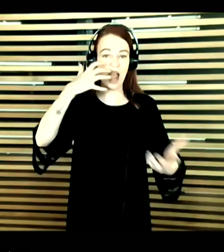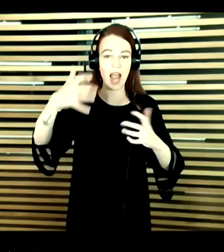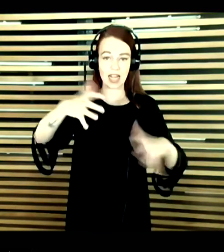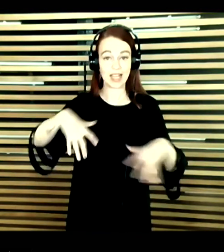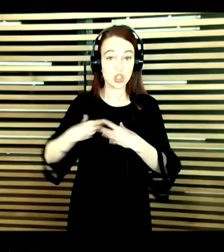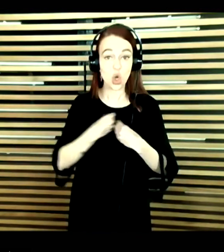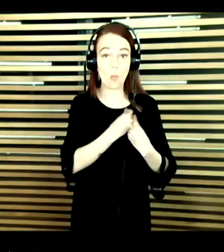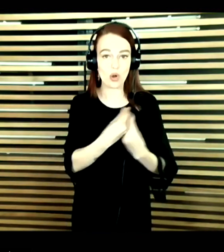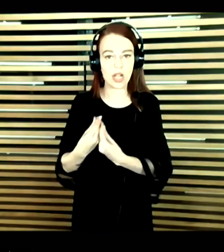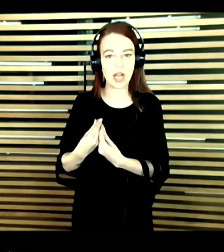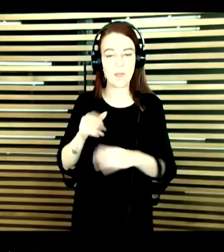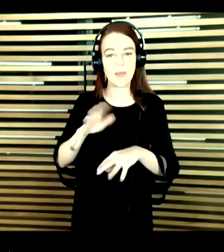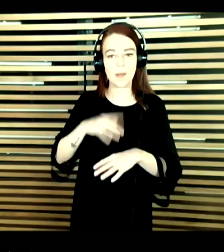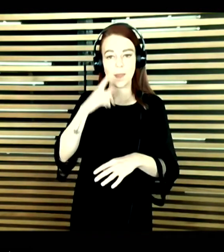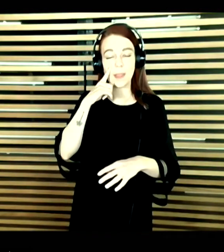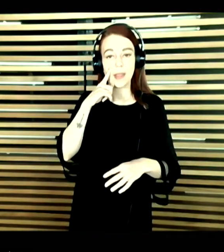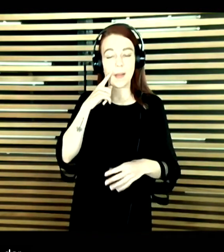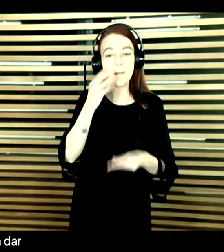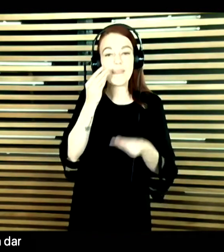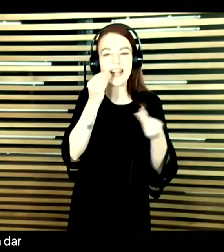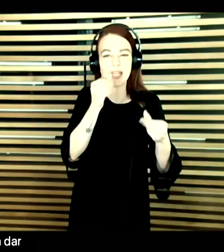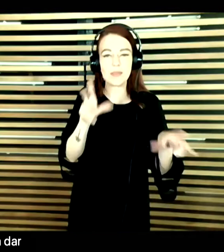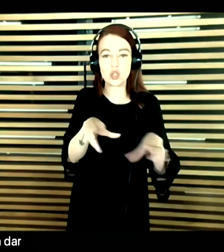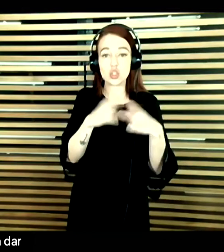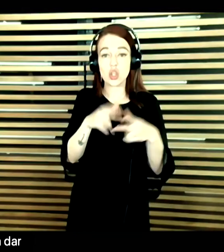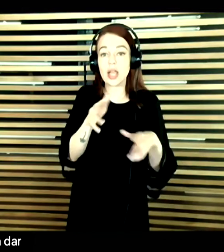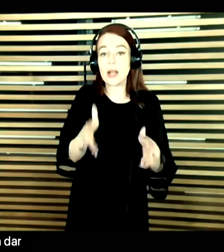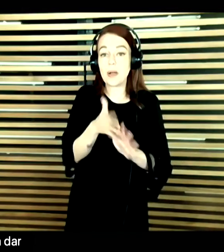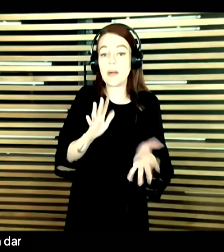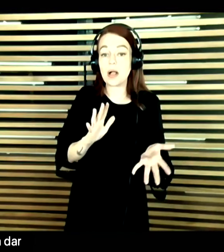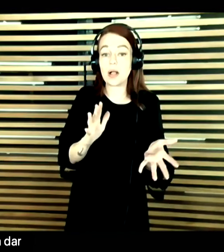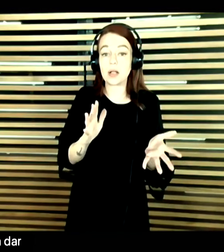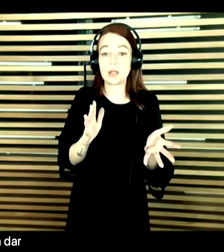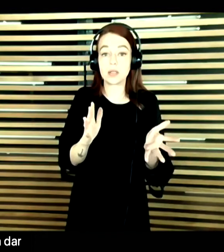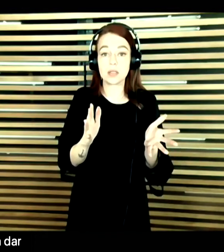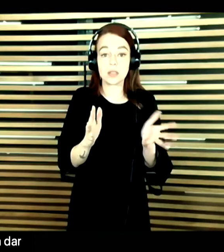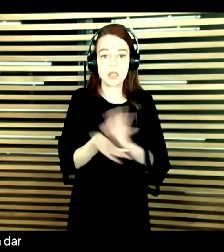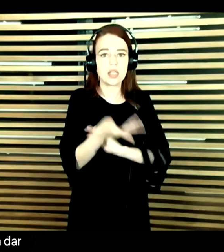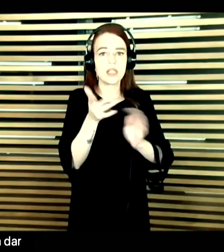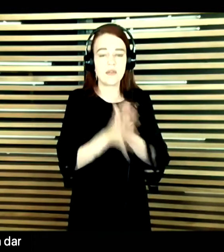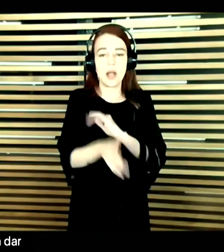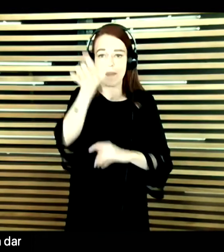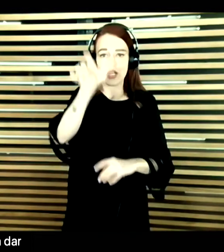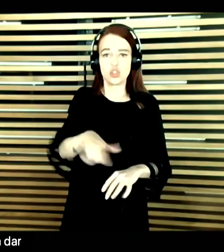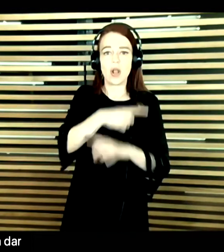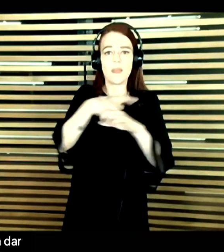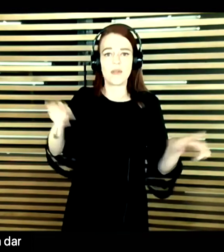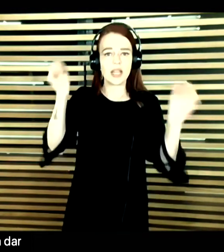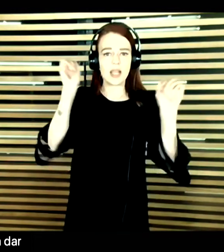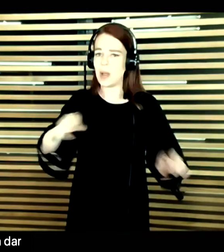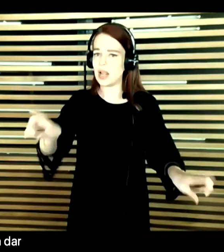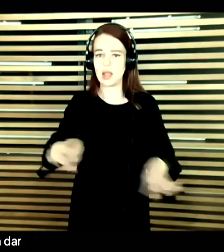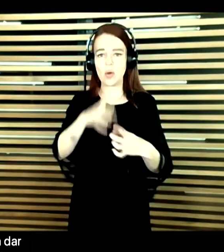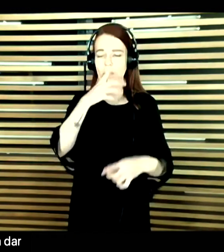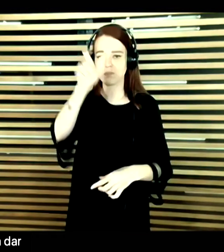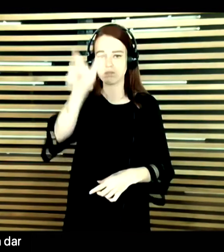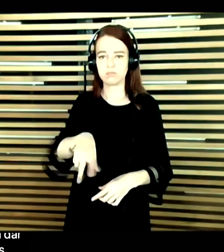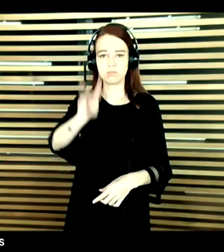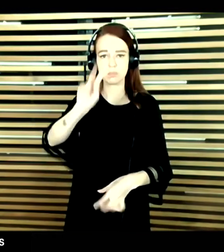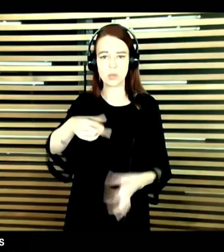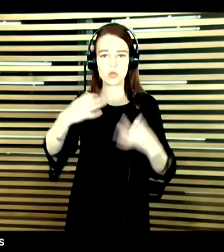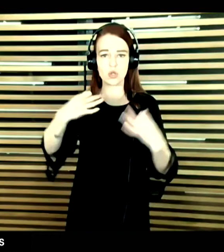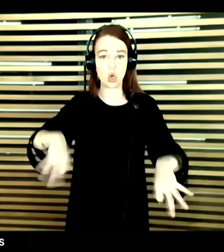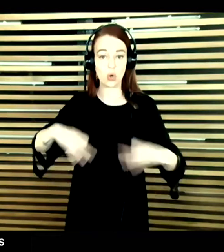la percepción social que conduce hacia la normalización de la diferencia y del trabajo diario que